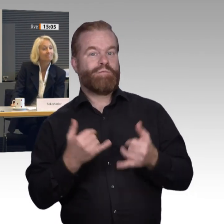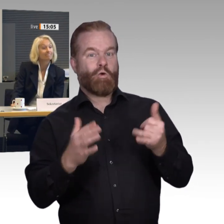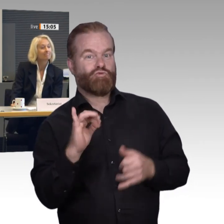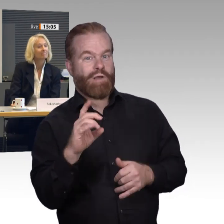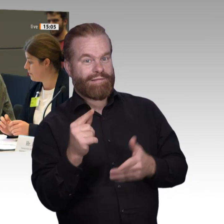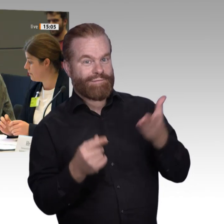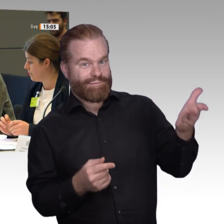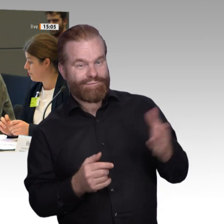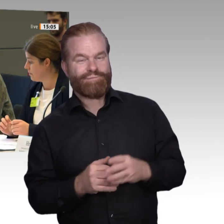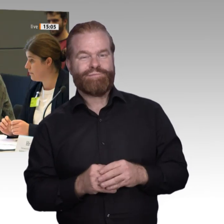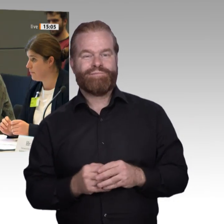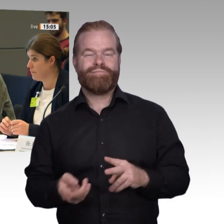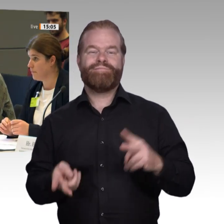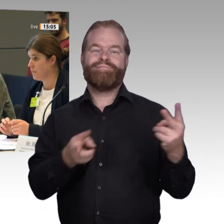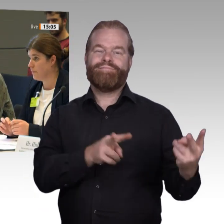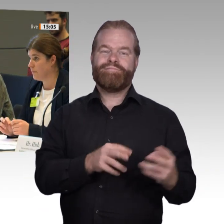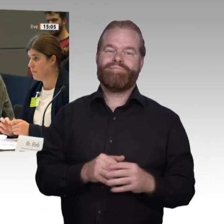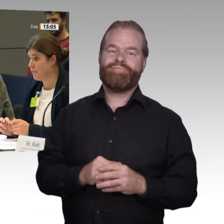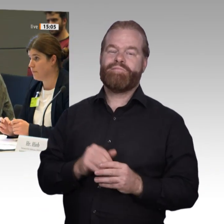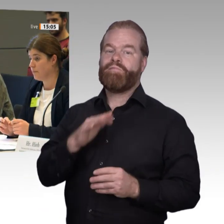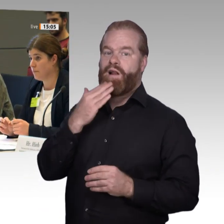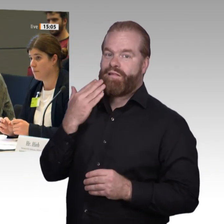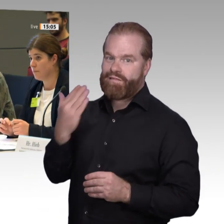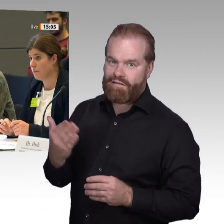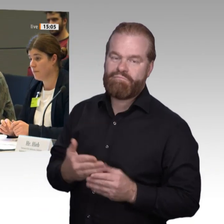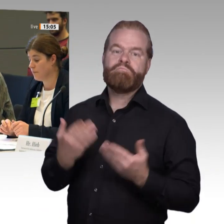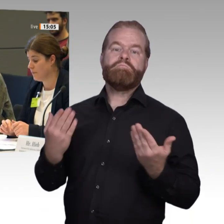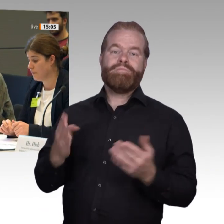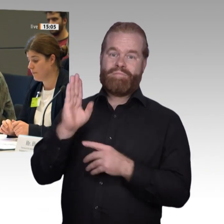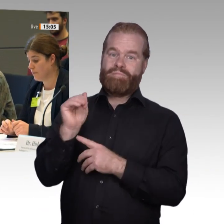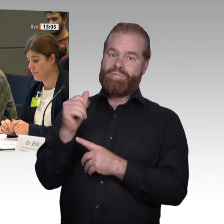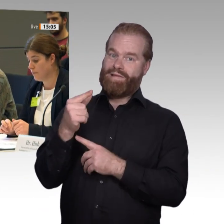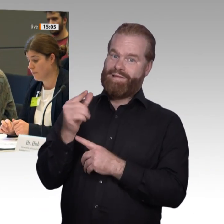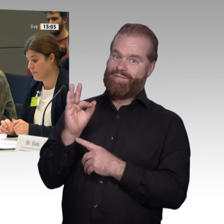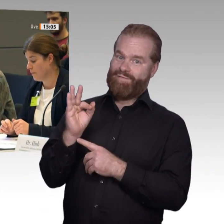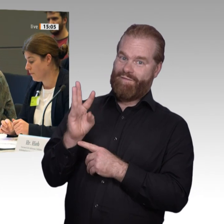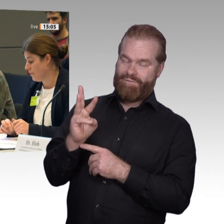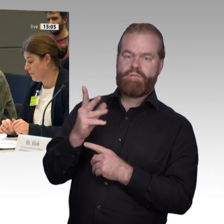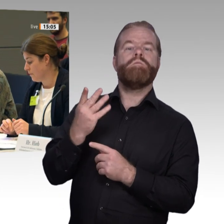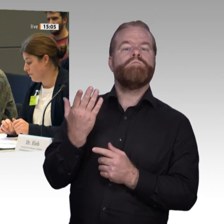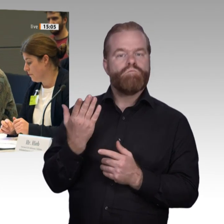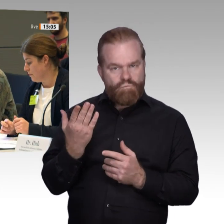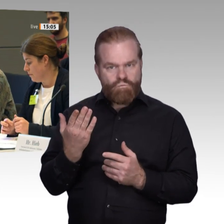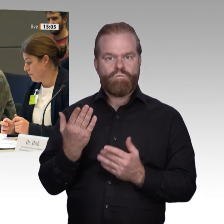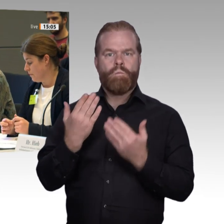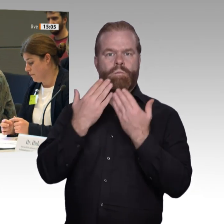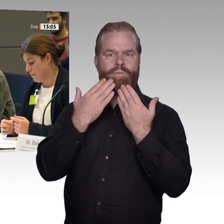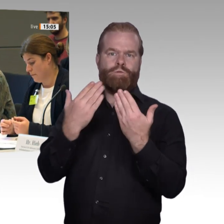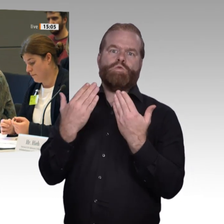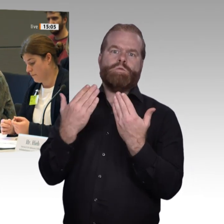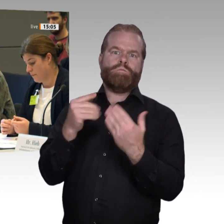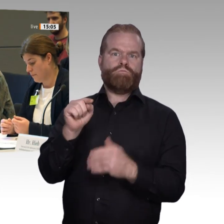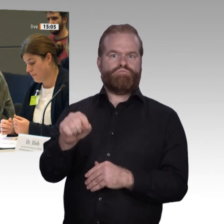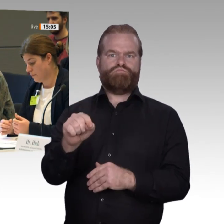Das ist uns noch mal wichtig, bevor wir gleich in die harte Rechtslage einsteigen, die ich auch nur kurz darstellen kann. Und zwar Menschen,